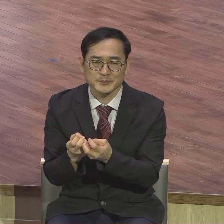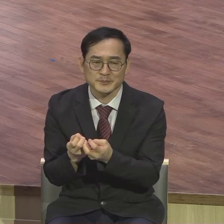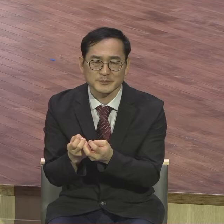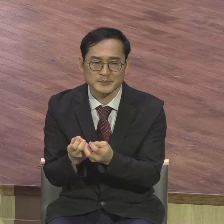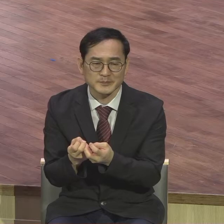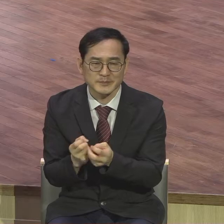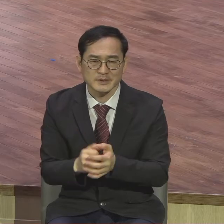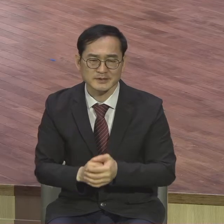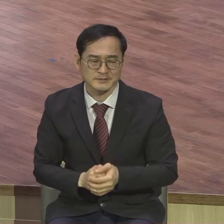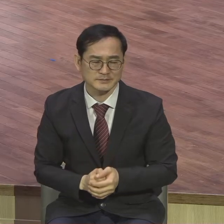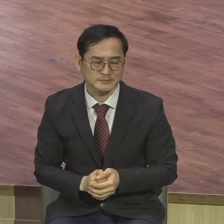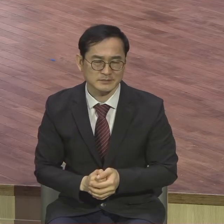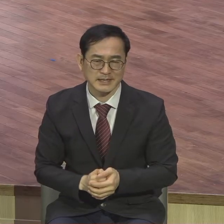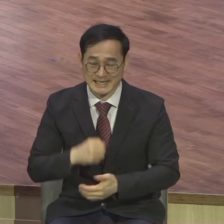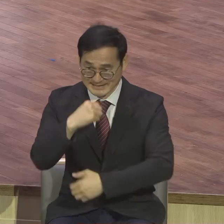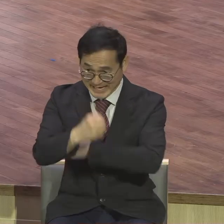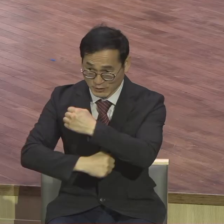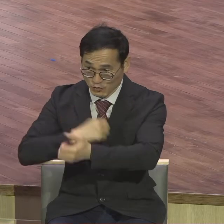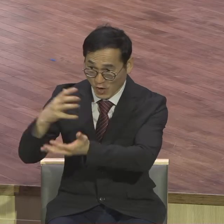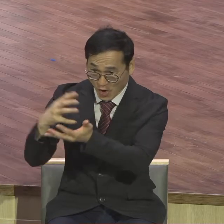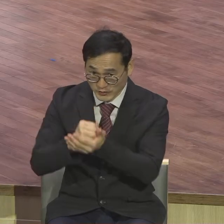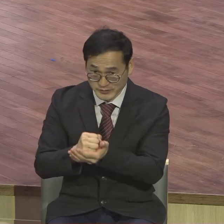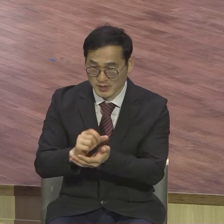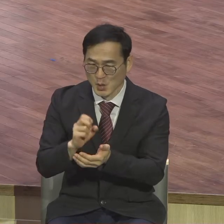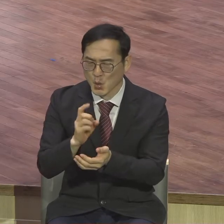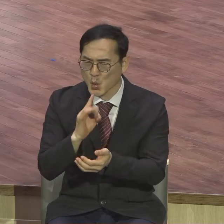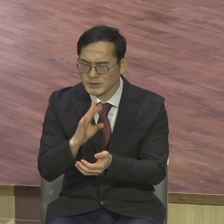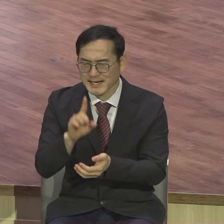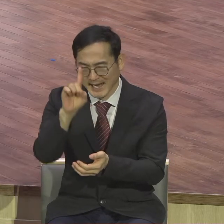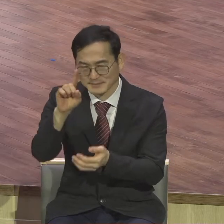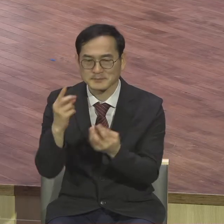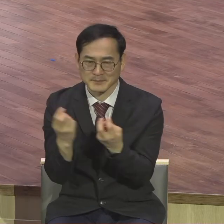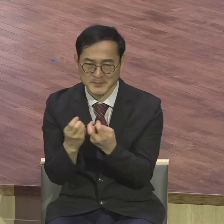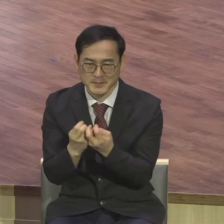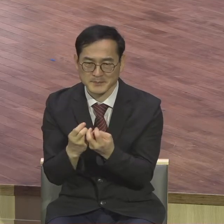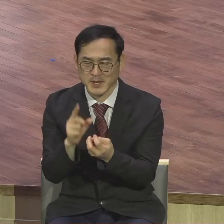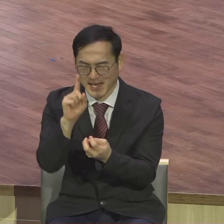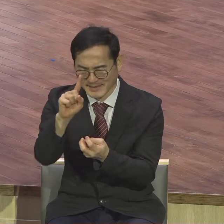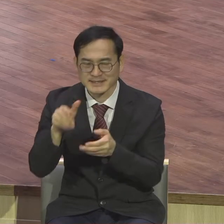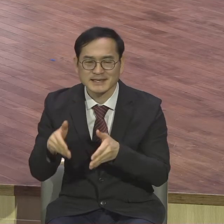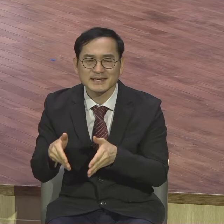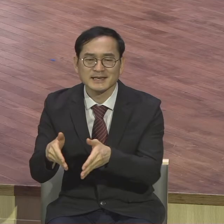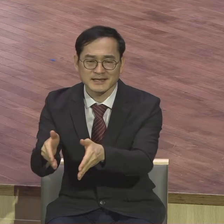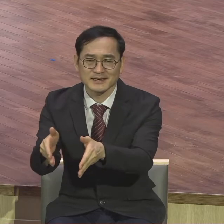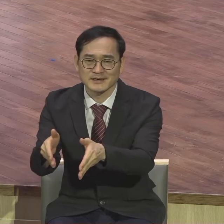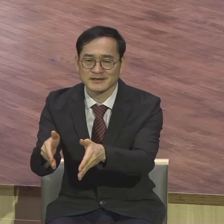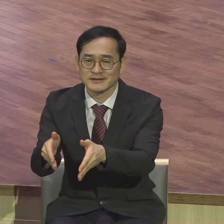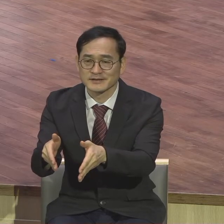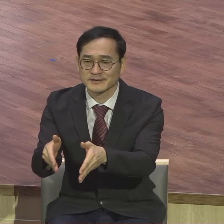한국판으로는 자유에 이르는 오직 한 길, 오직 원웨이입니다. 오직 한 길, 원웨이.